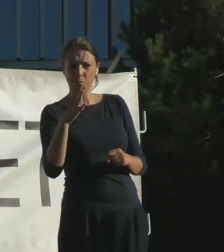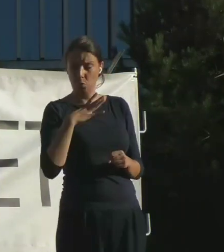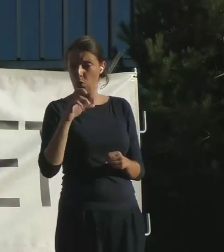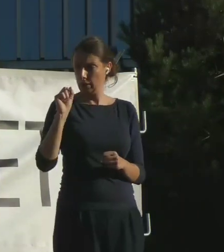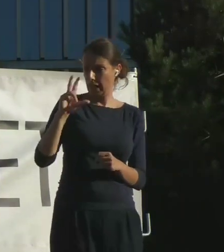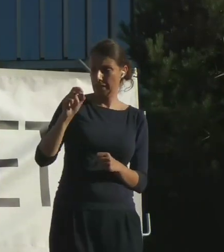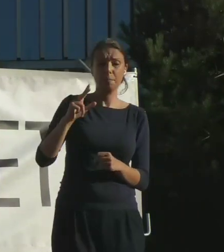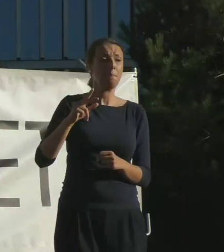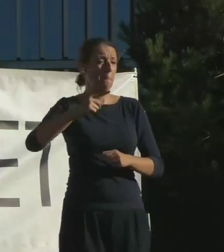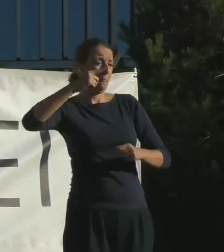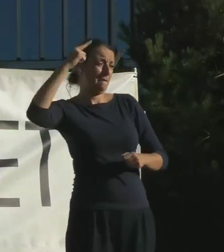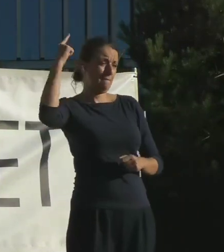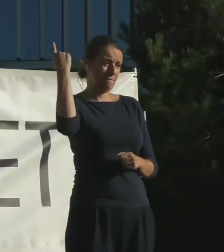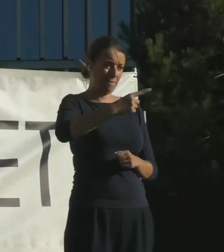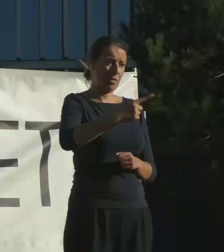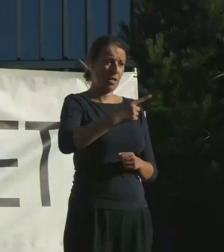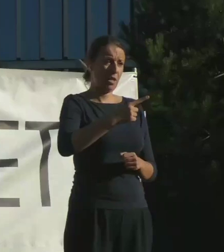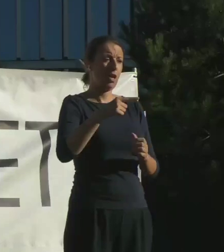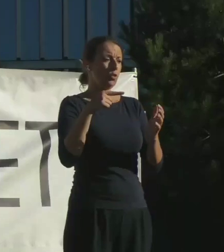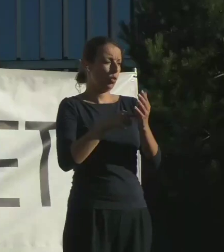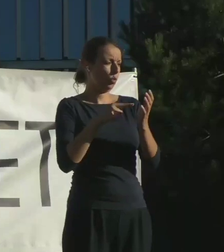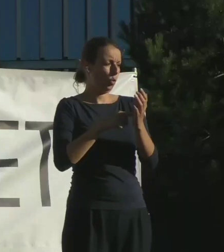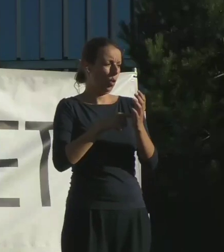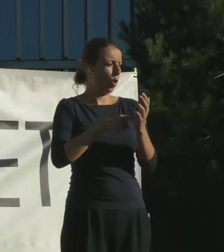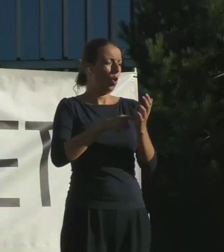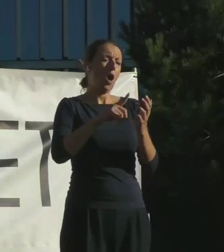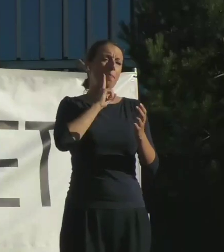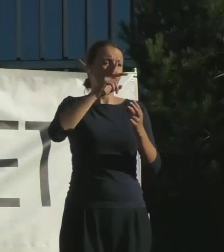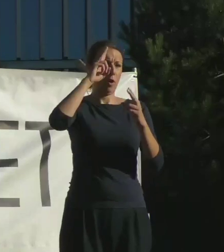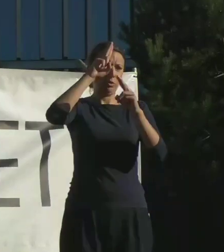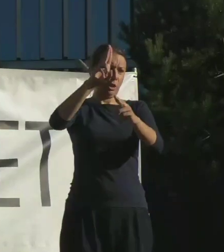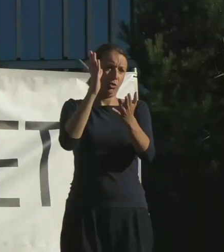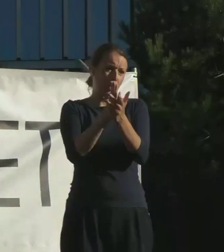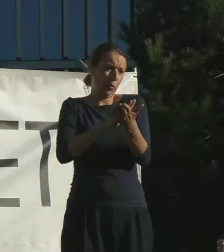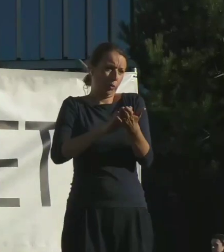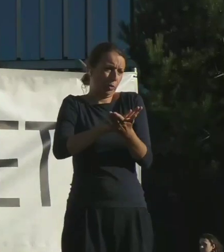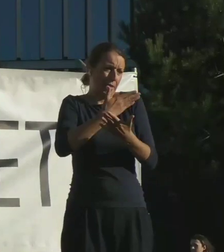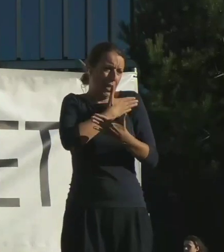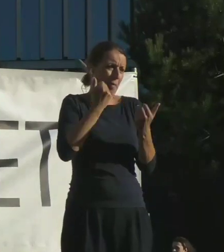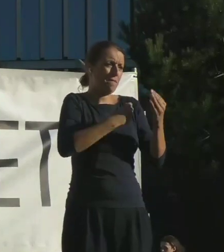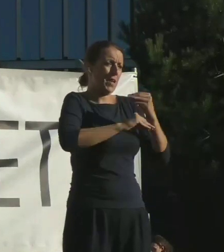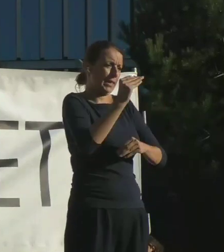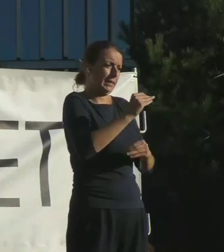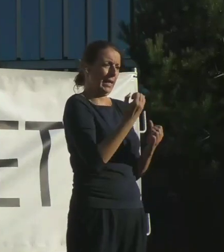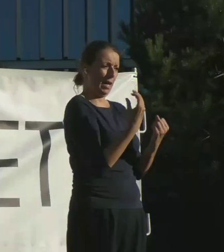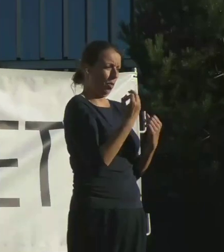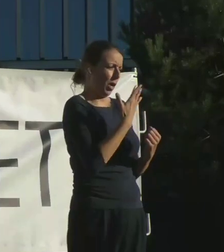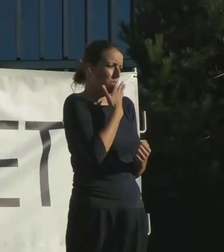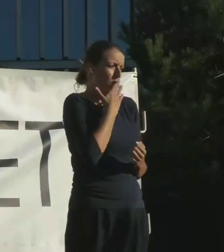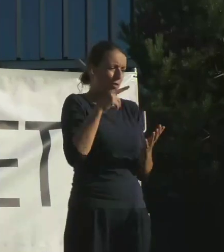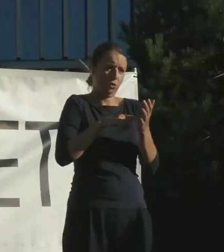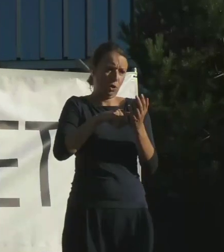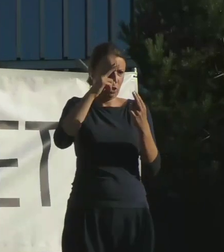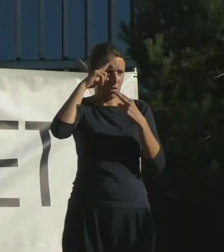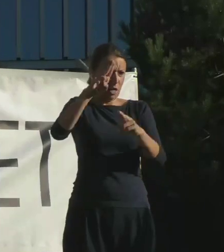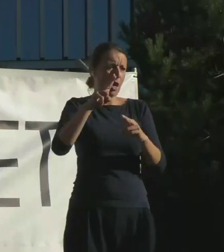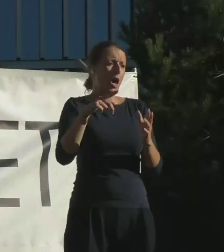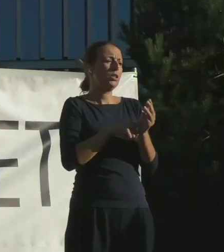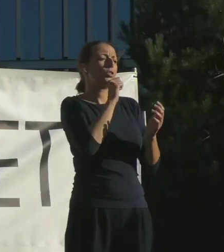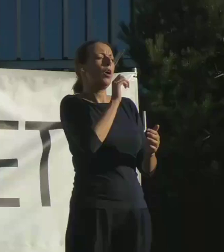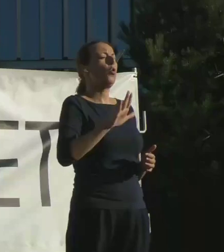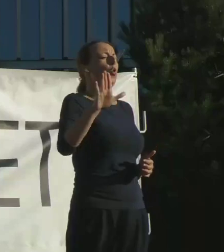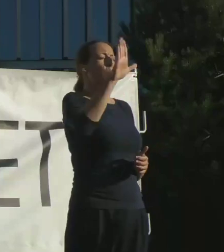2021 jest uznany za nieistniejący przez większość prawników, przez Europejski Trybunał Praw